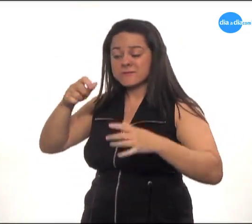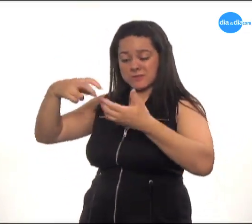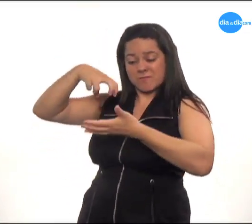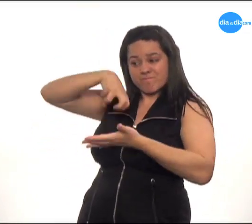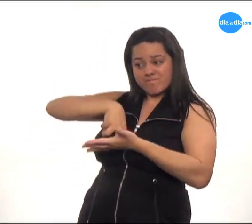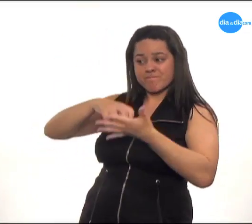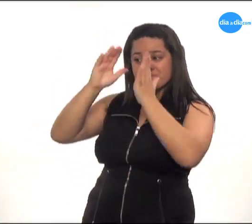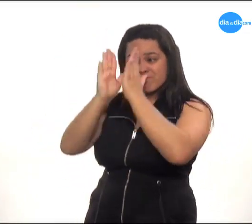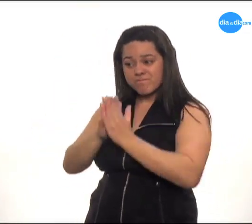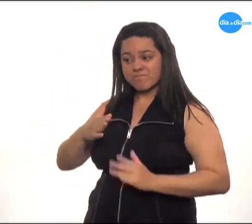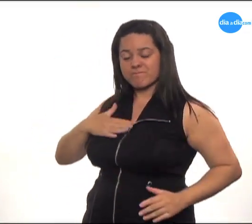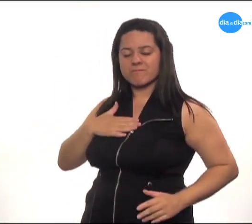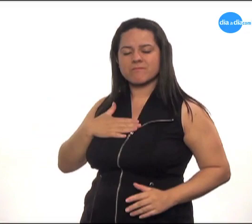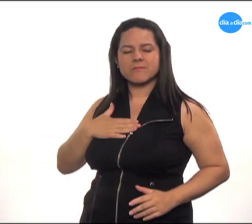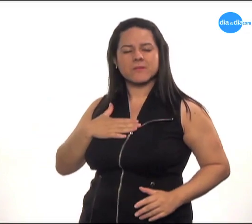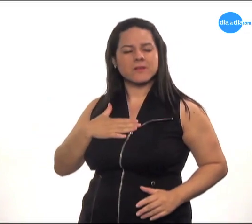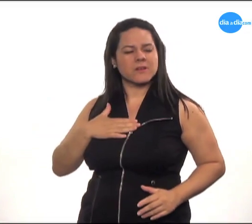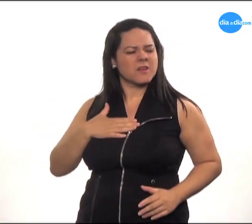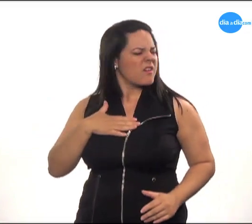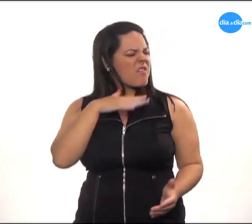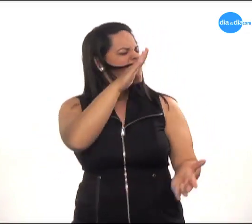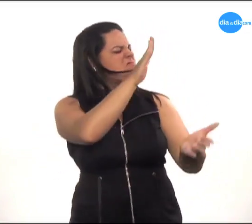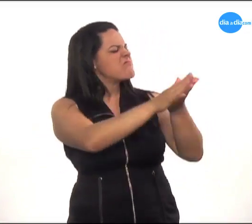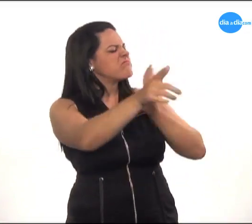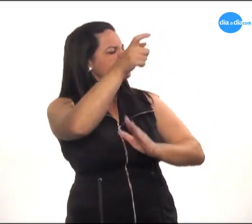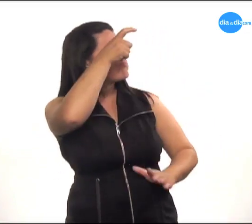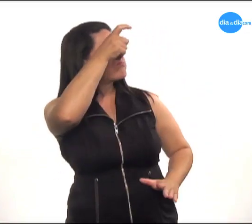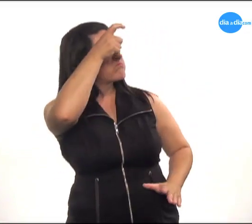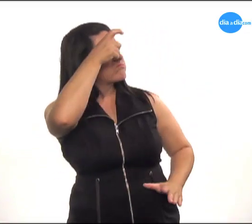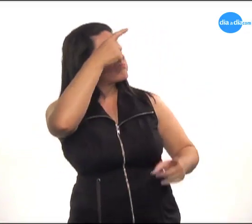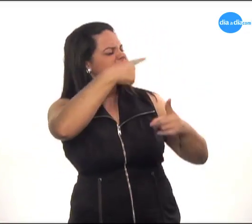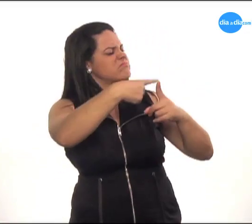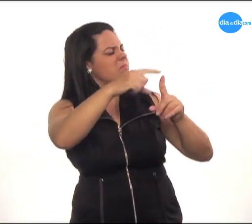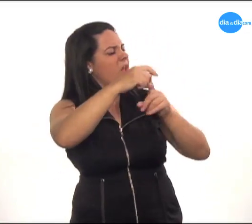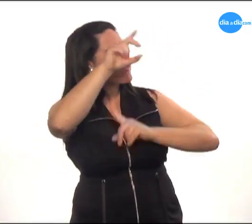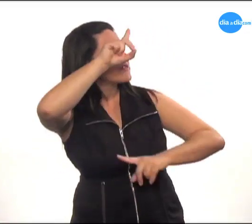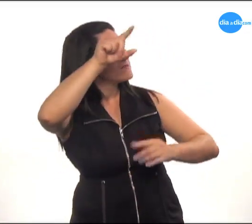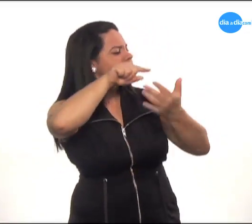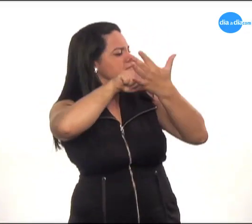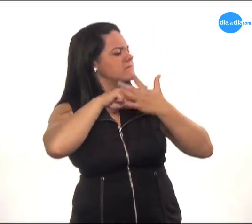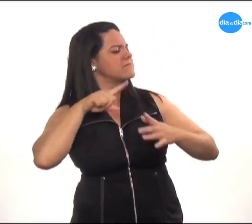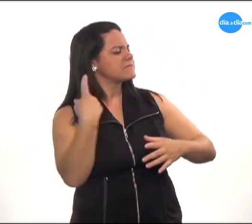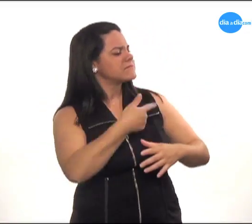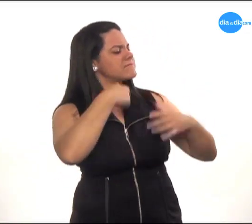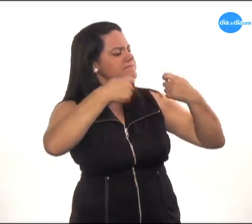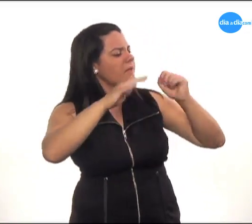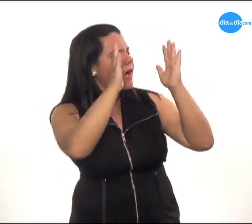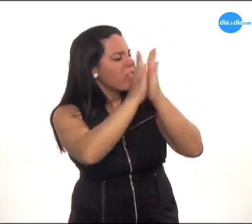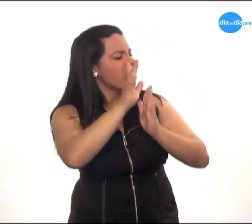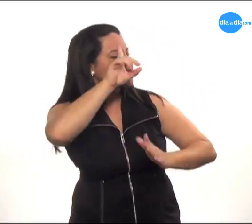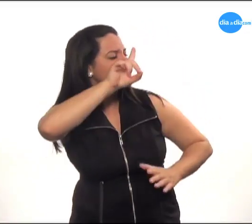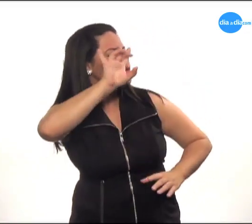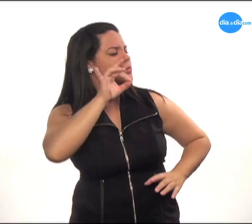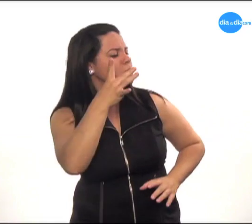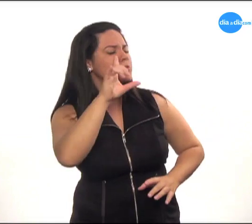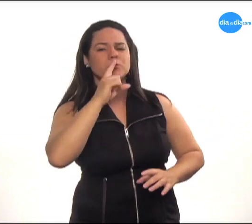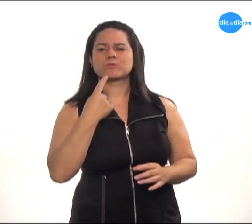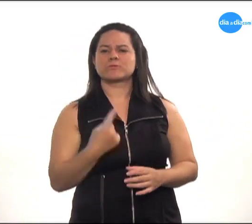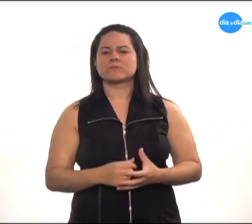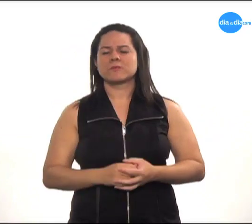respondeu: Vá embora, Satanás, as Escrituras Sagradas afirmam: Adore o Senhor seu Deus e sirva somente a Ele. Satanás